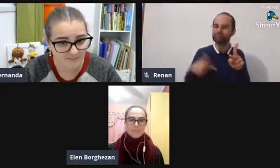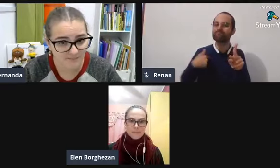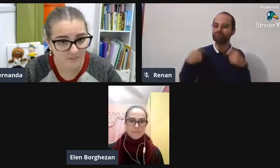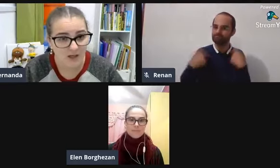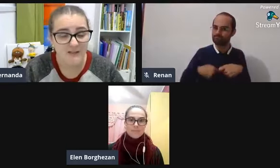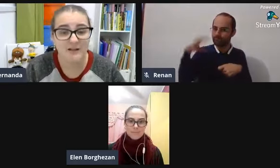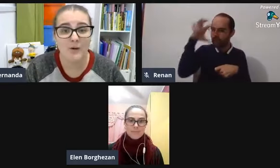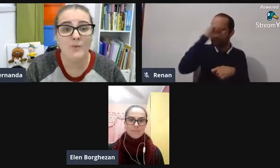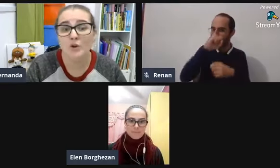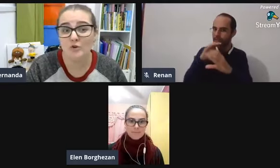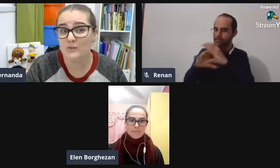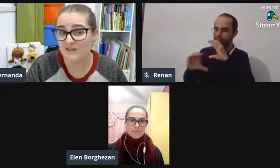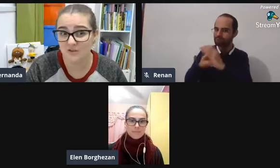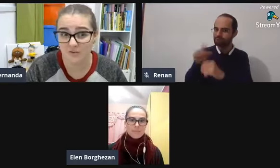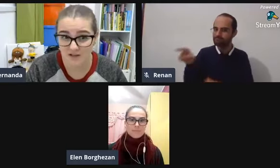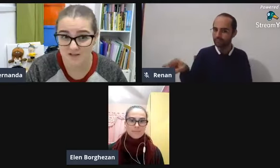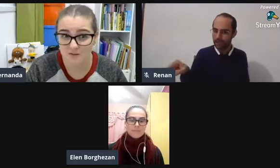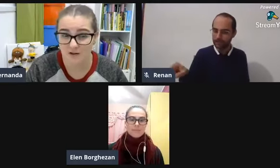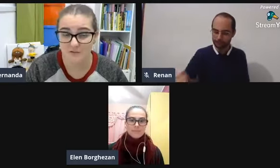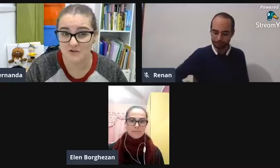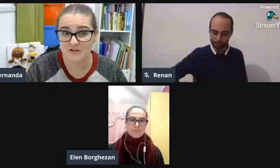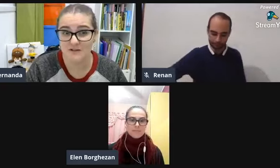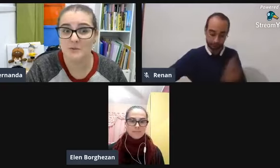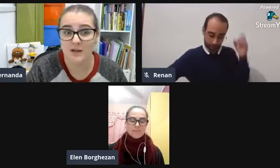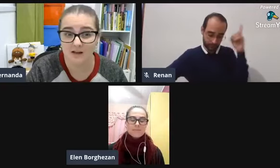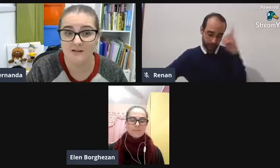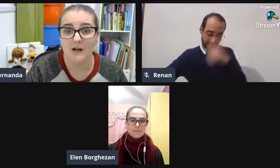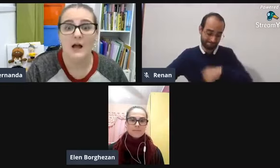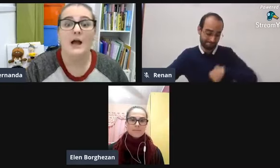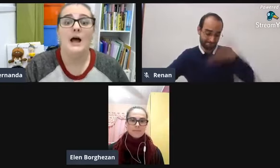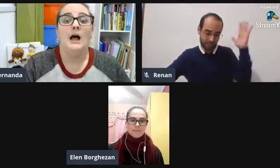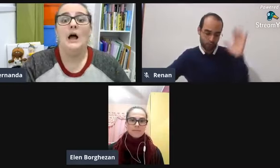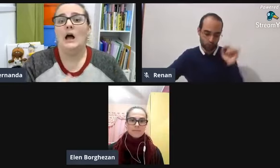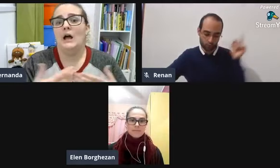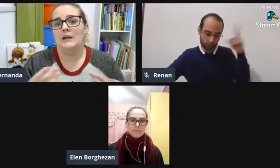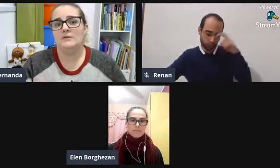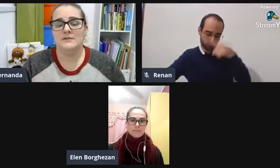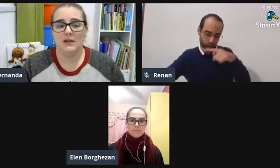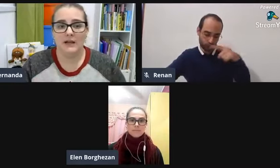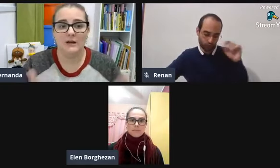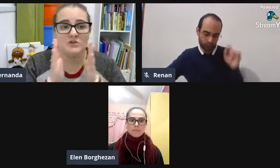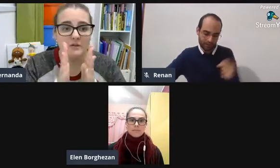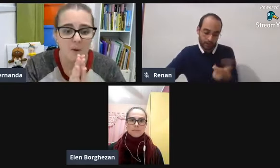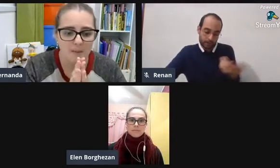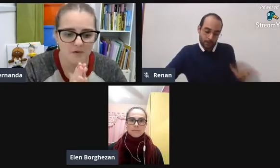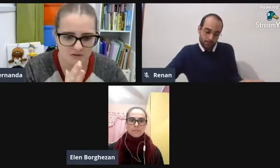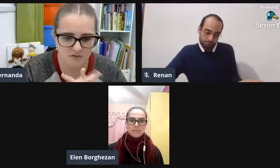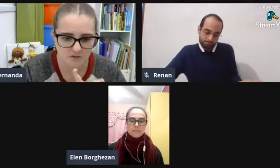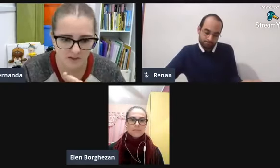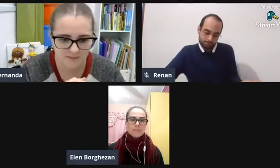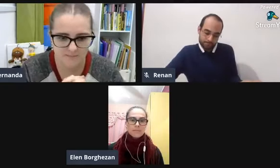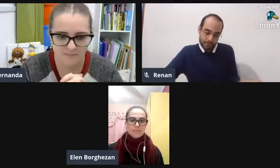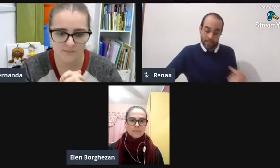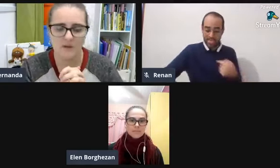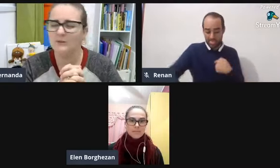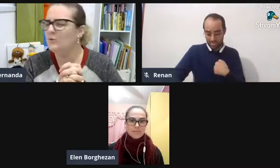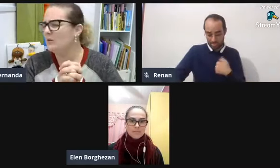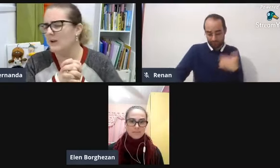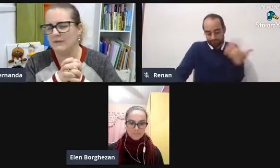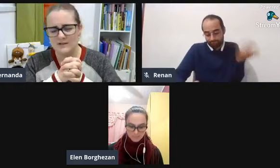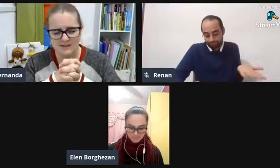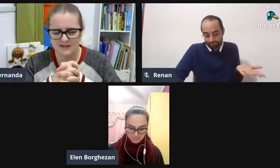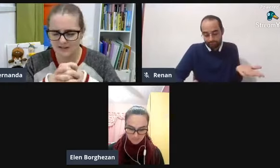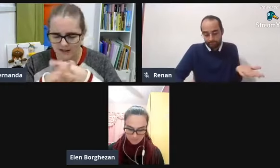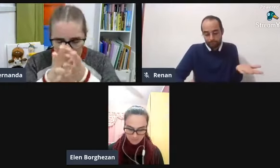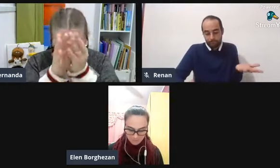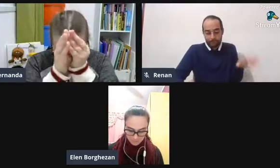dela. Então, é muito mais difícil, eu vou dizer o quê? Não sei. Eu tive uma professora, eu